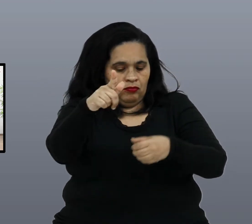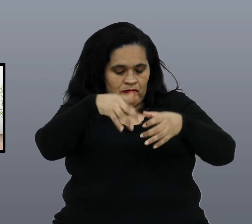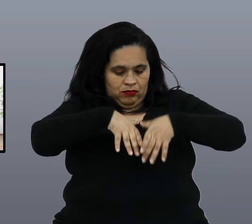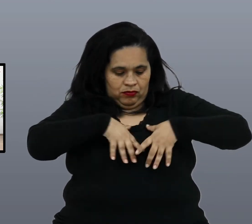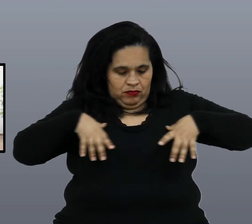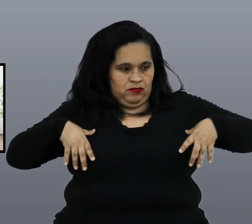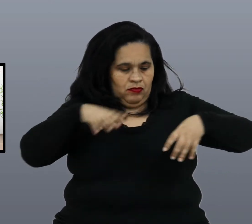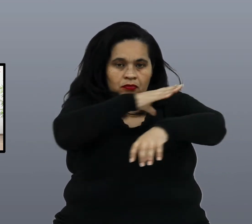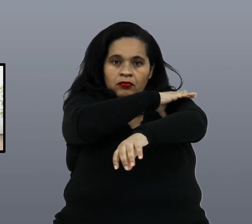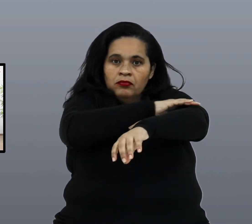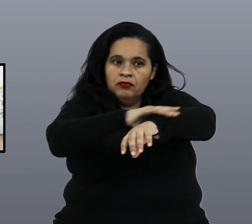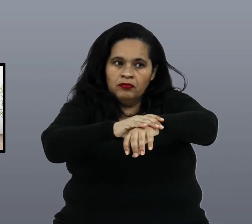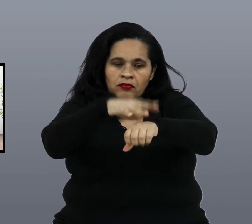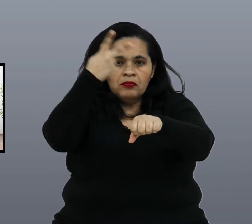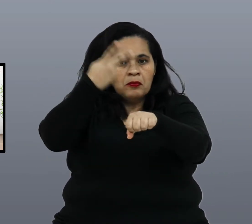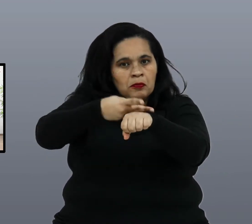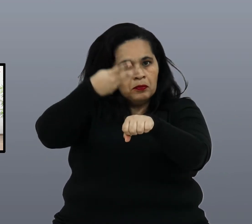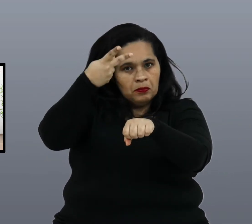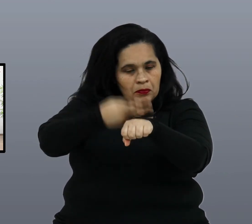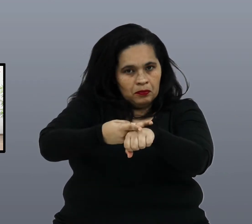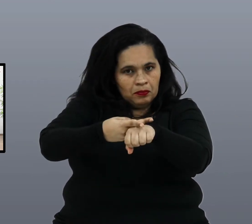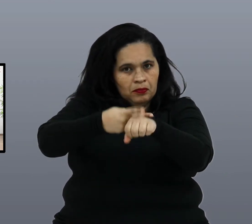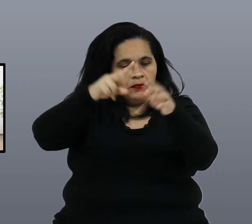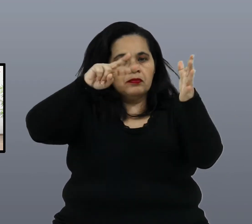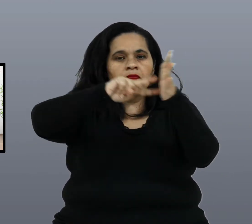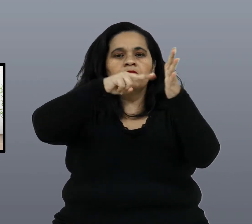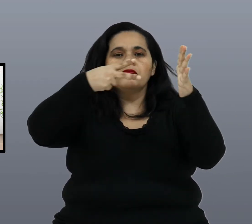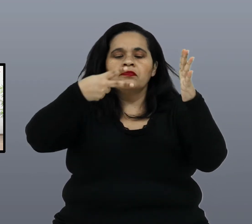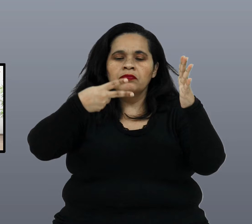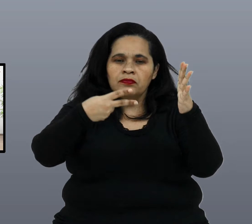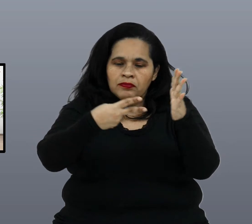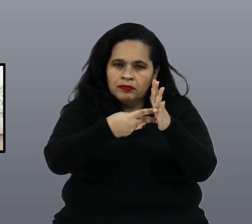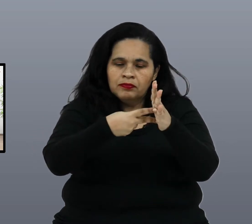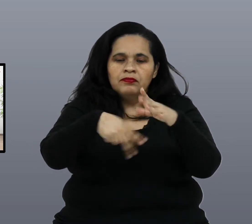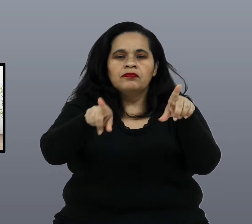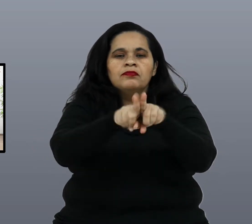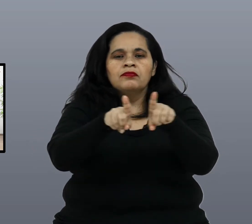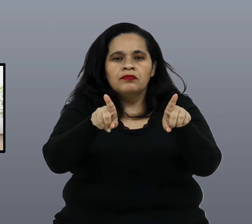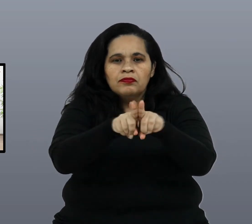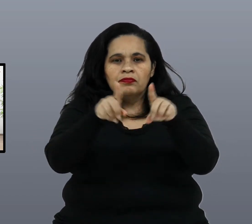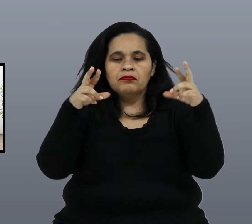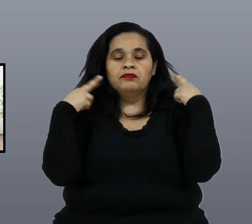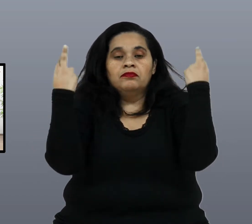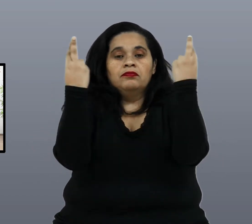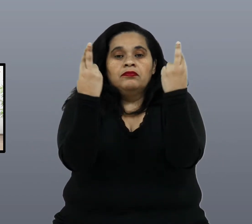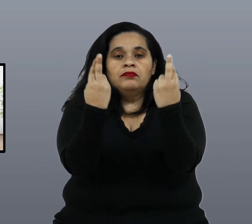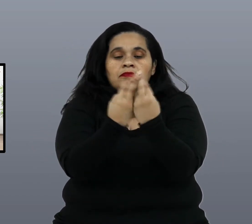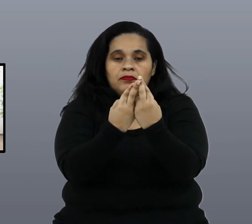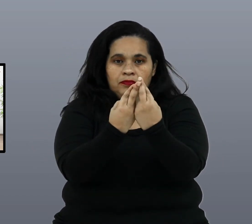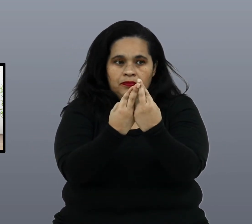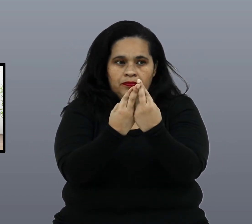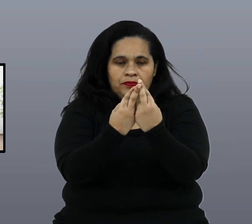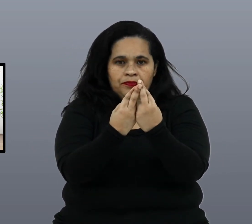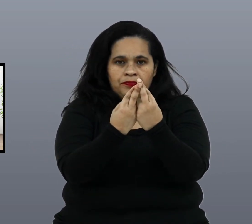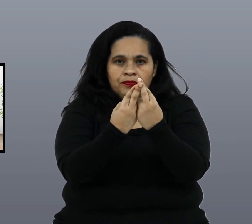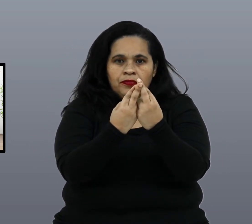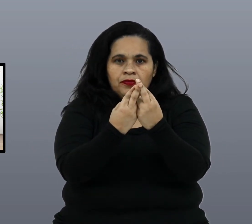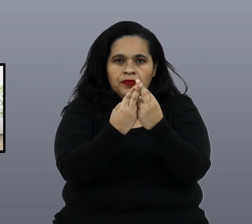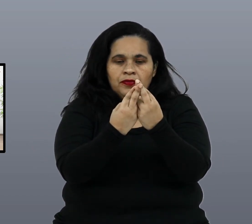braço é prata. Prata, É o exatamente. Império Medo-Persa. São os dois que você acabou de comentar. Sim. Segue-se, aí